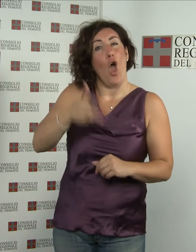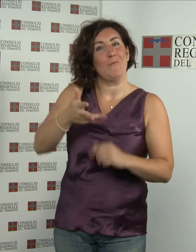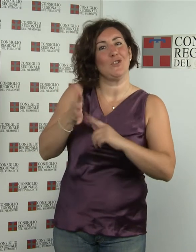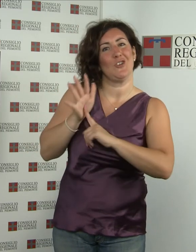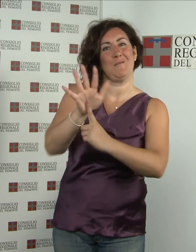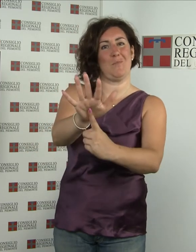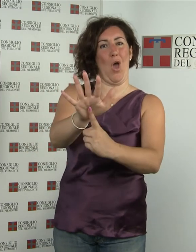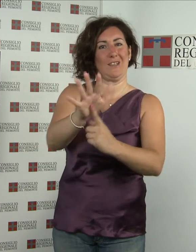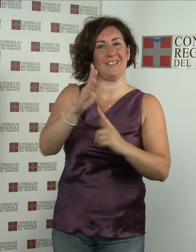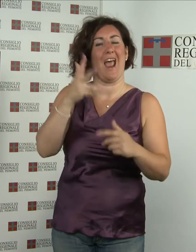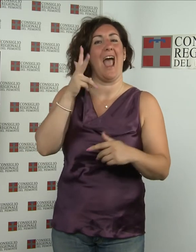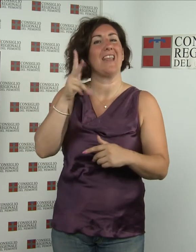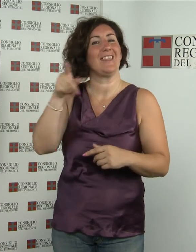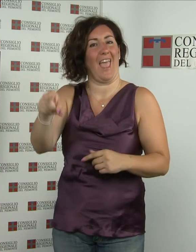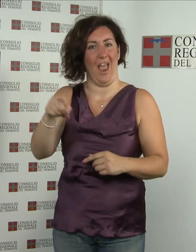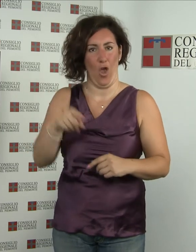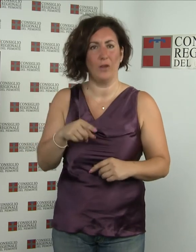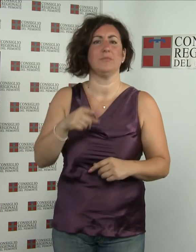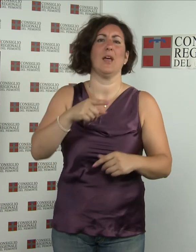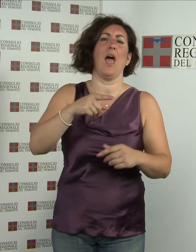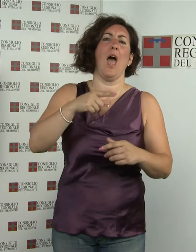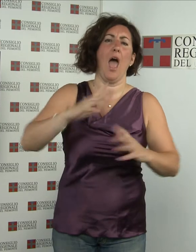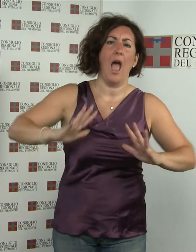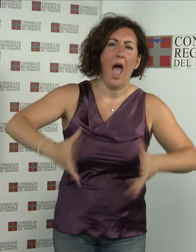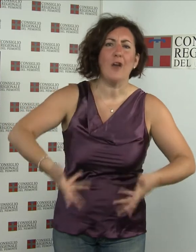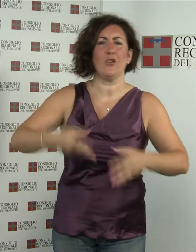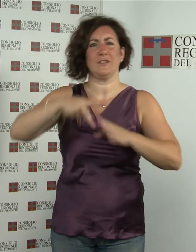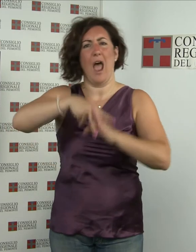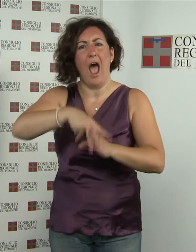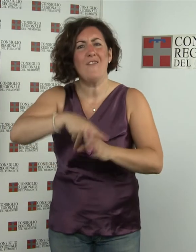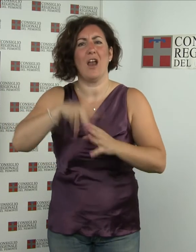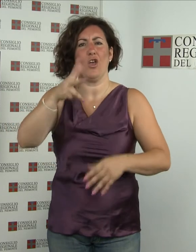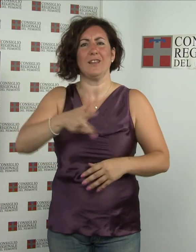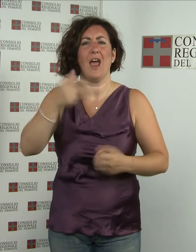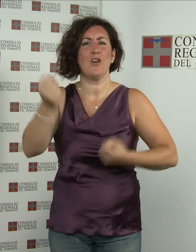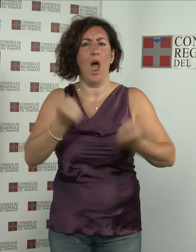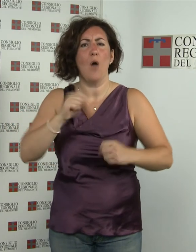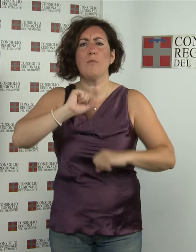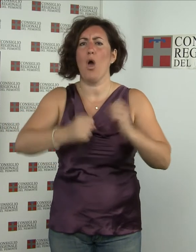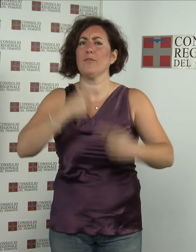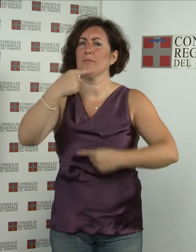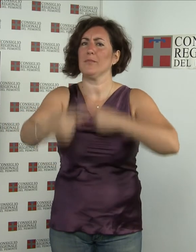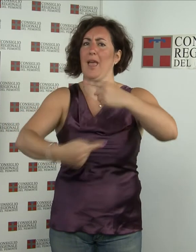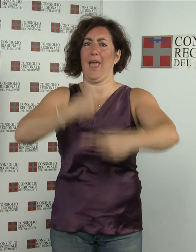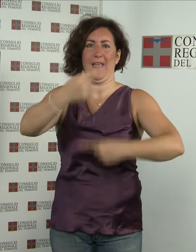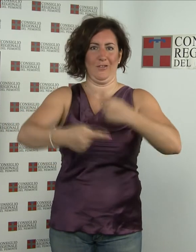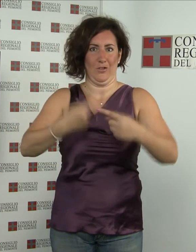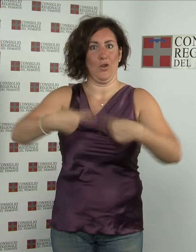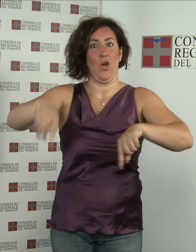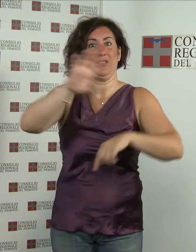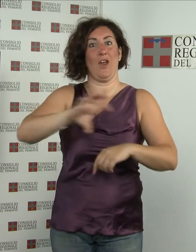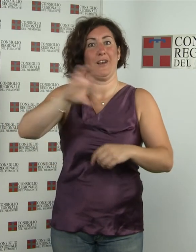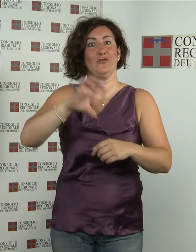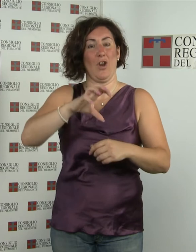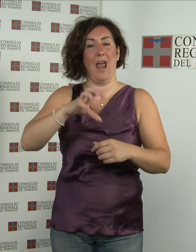carrozza, a cavallo, in treno, in auto, comunque sempre in movimento. Sono i temi ritratti nella mostra promossa dal Consiglio regionale,